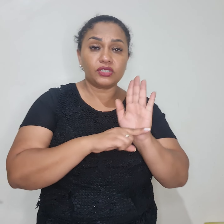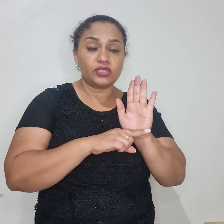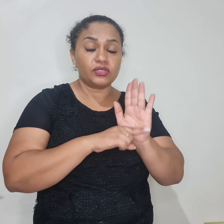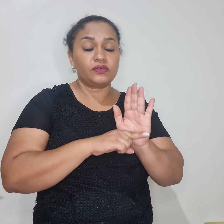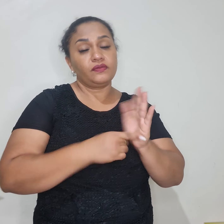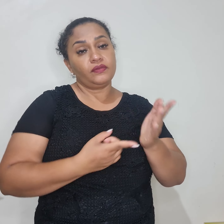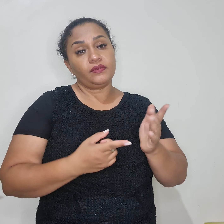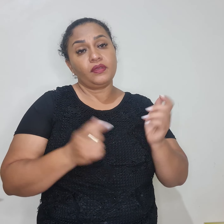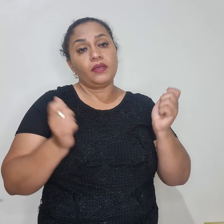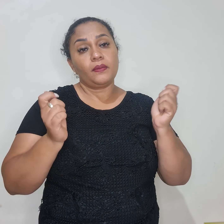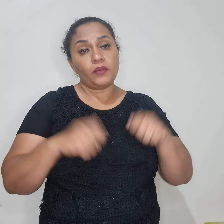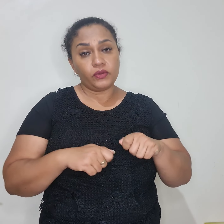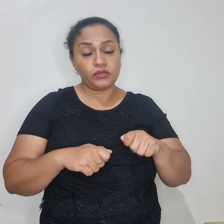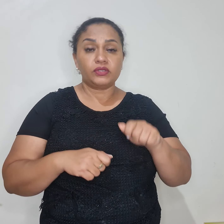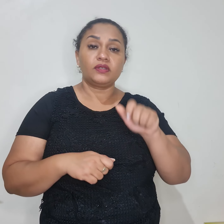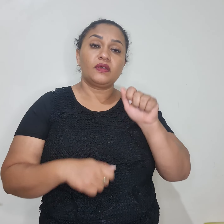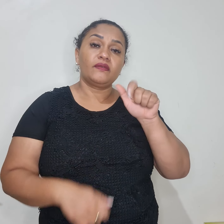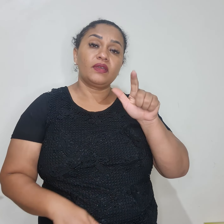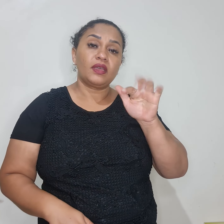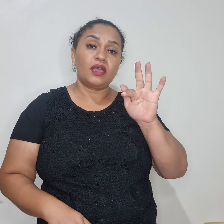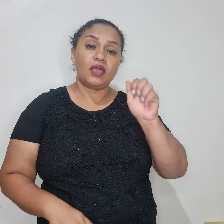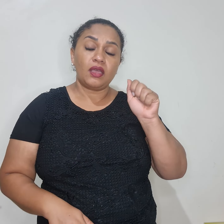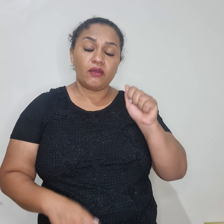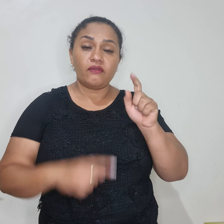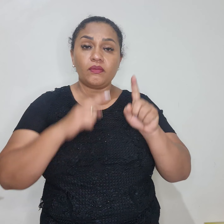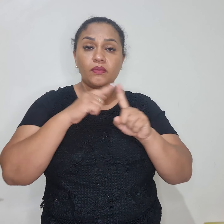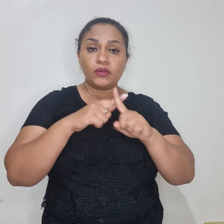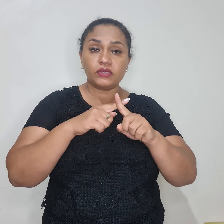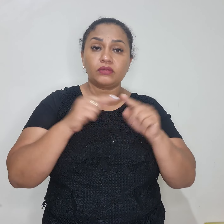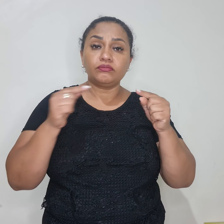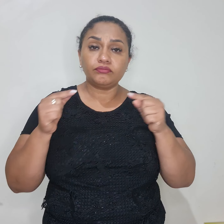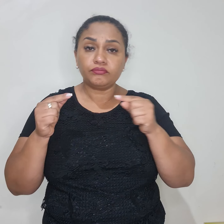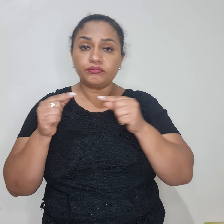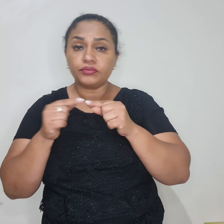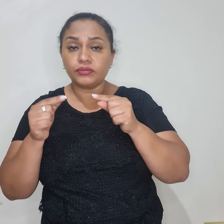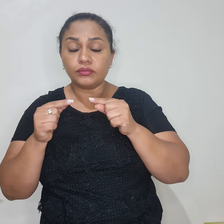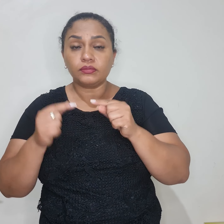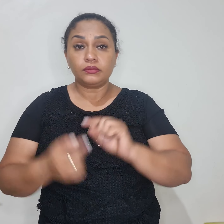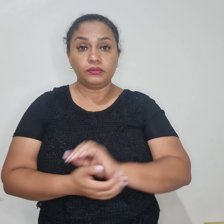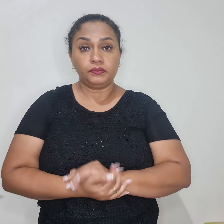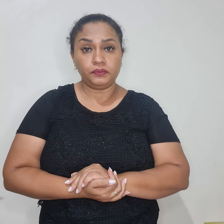pelas partículas alfas, pelas partículas positivas emitidas pelo polônio.